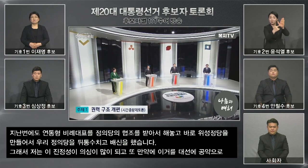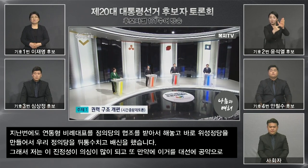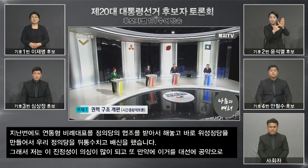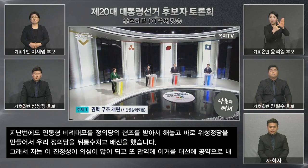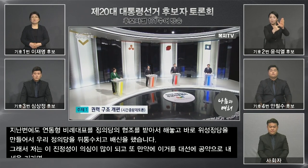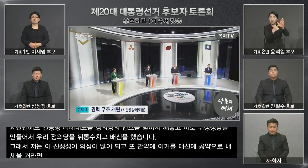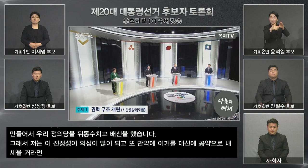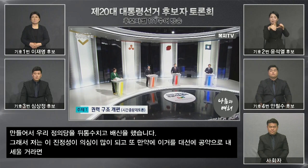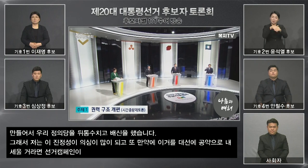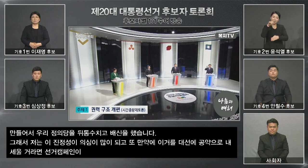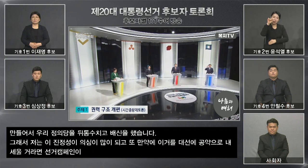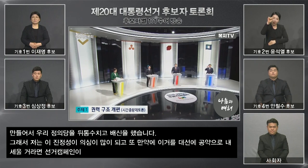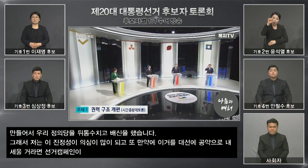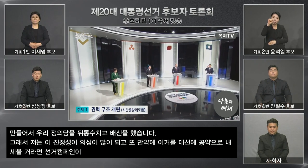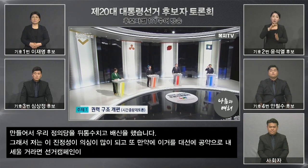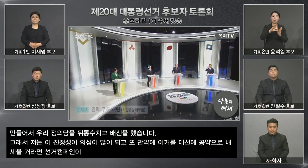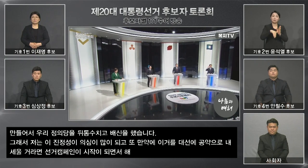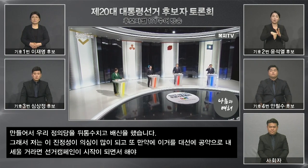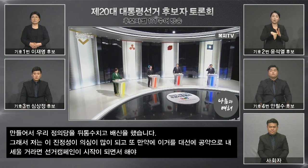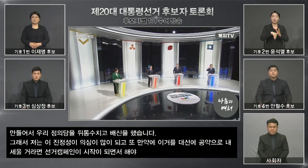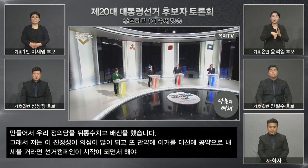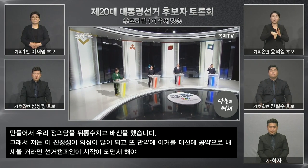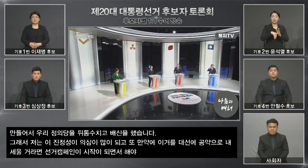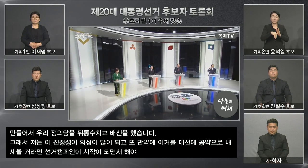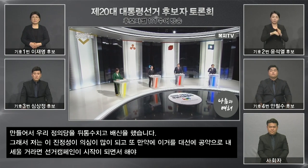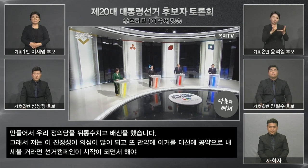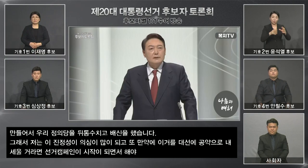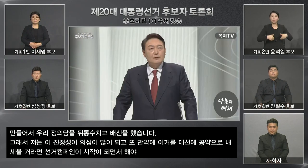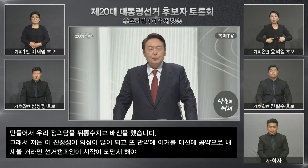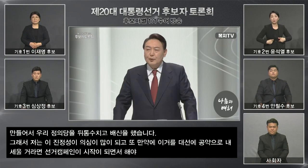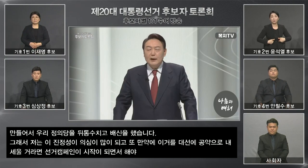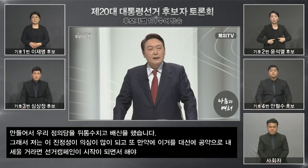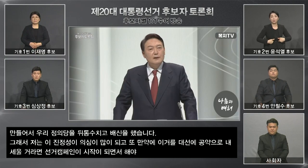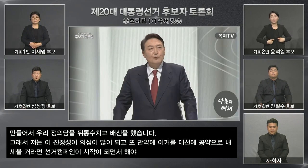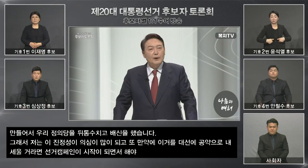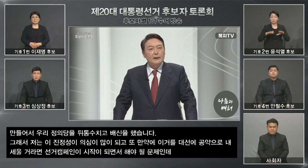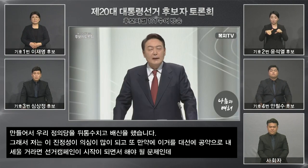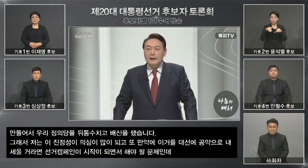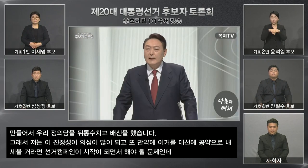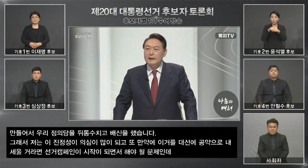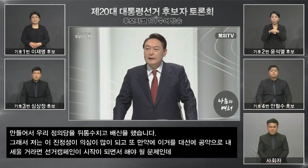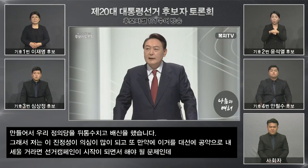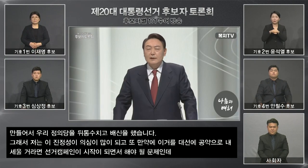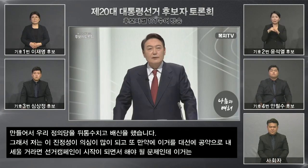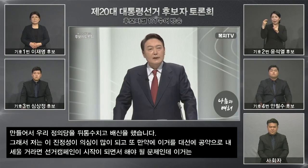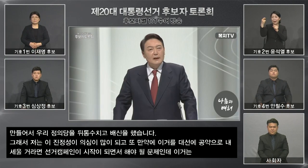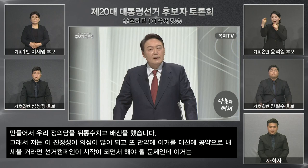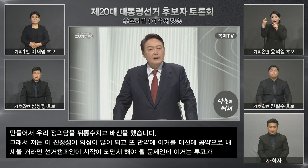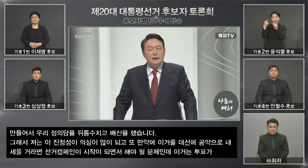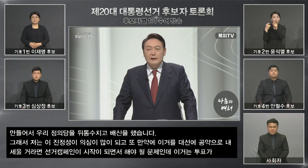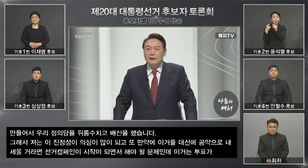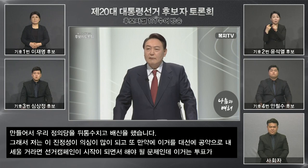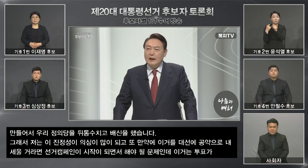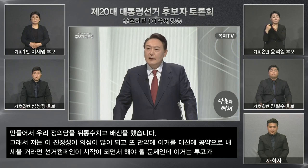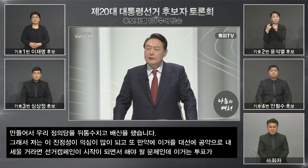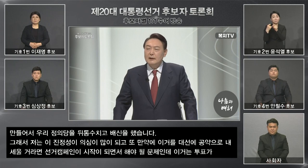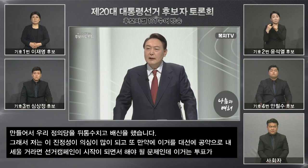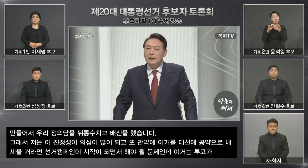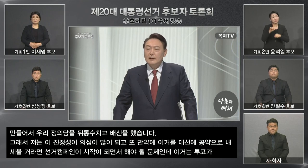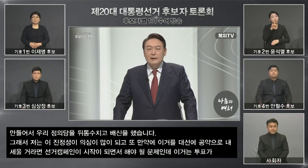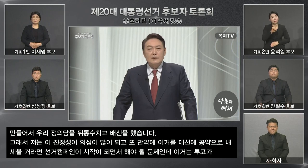되면서 해야 될 문제인데 이거 뭐 이제 투표가 내일 모레인데 이런 얘기들이